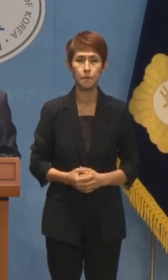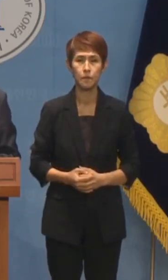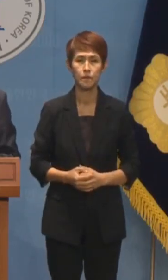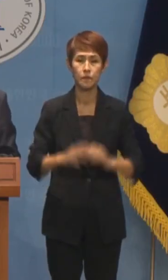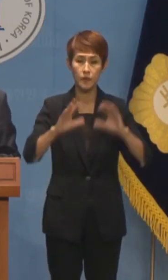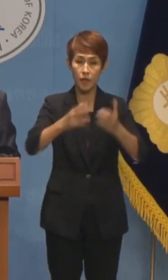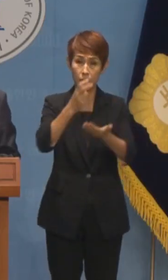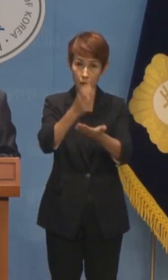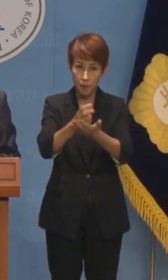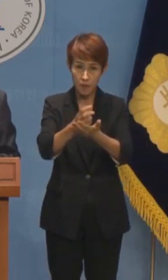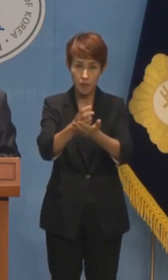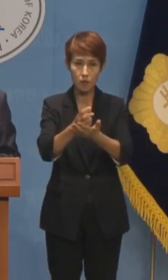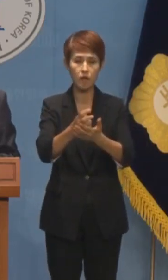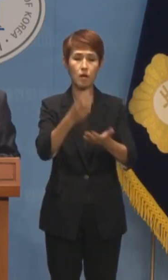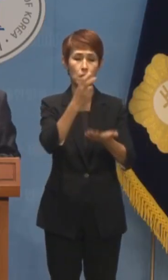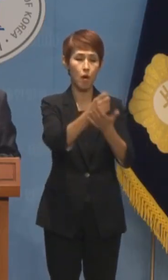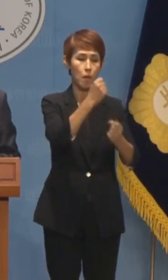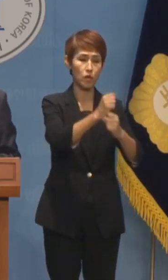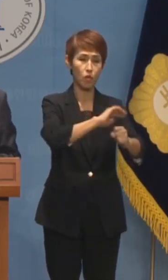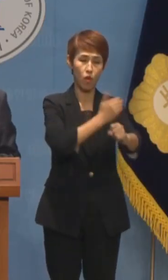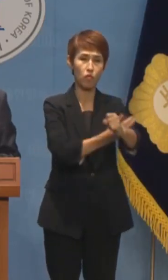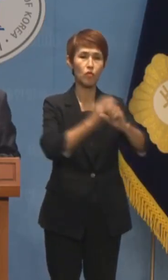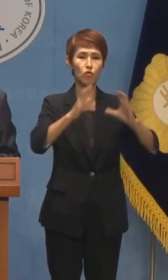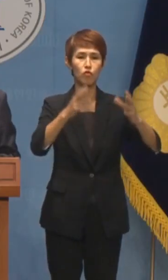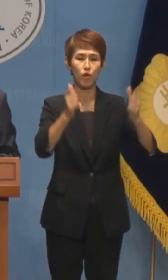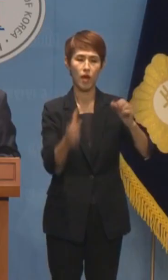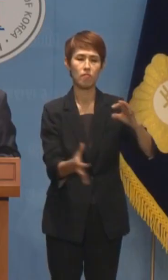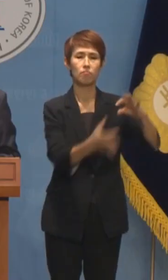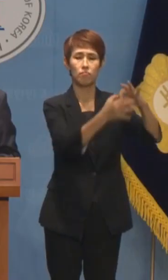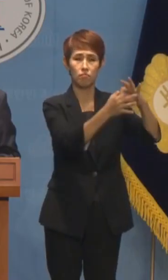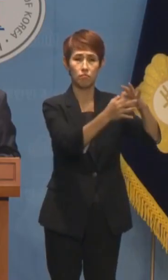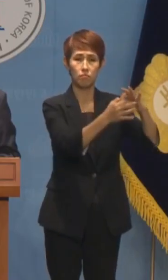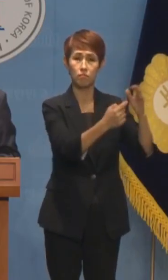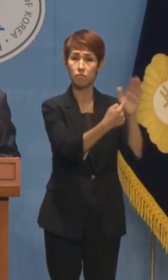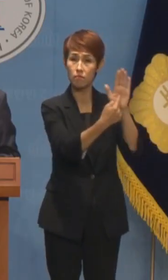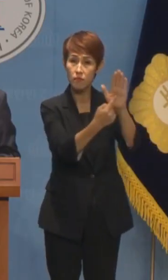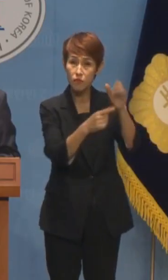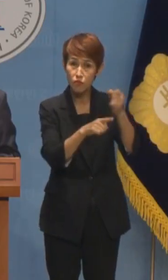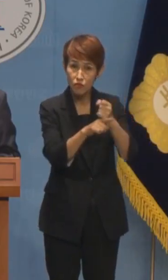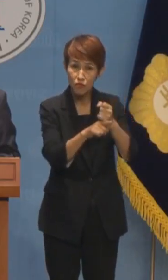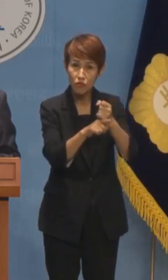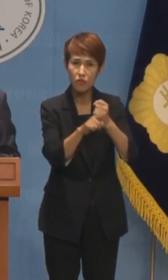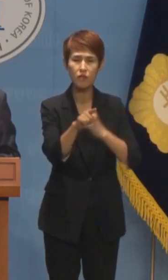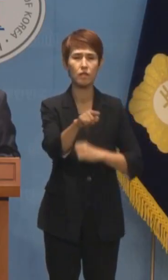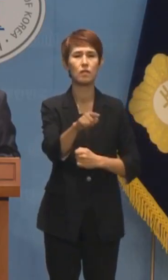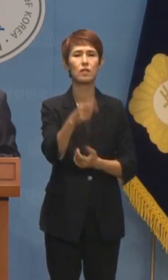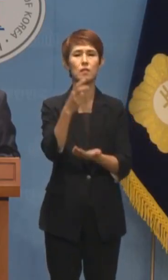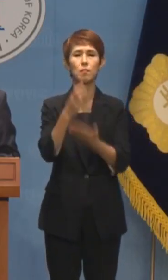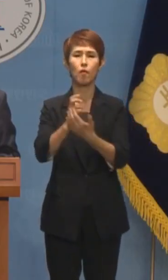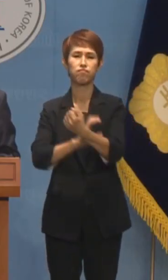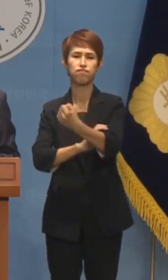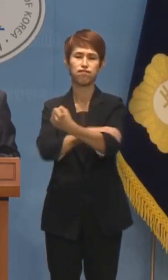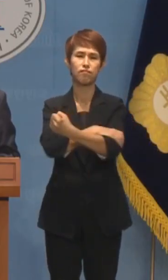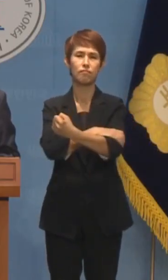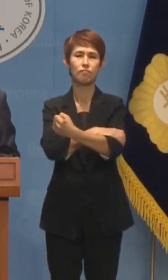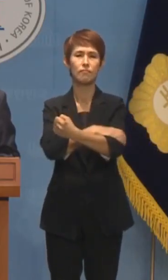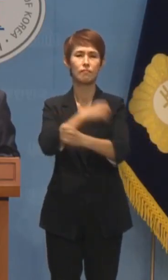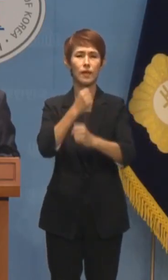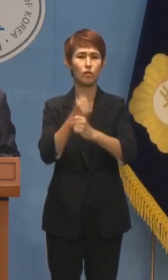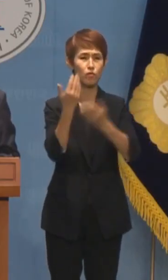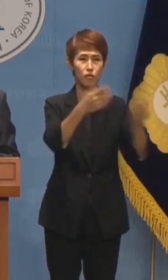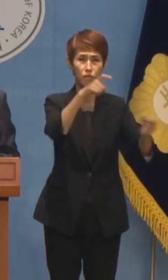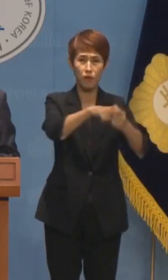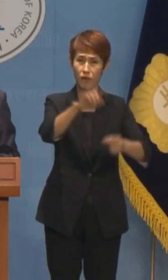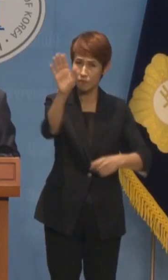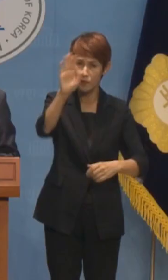헌법이 입법권은 국회에 속한다고 규정할 때에는 이런 식으로 입법 권력을 남용하라고 한 것이 아닙니다.